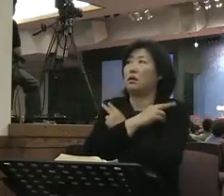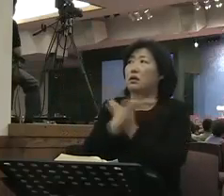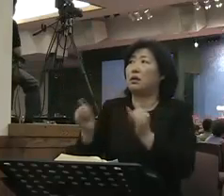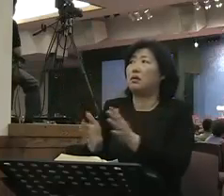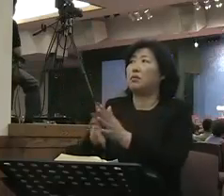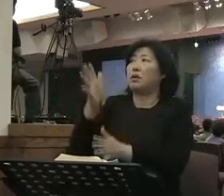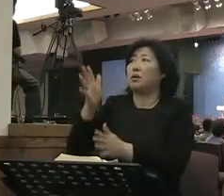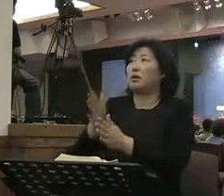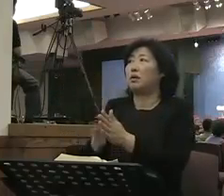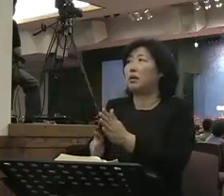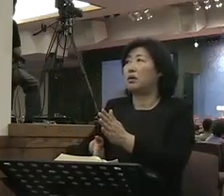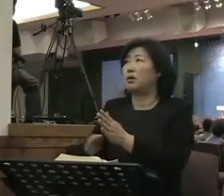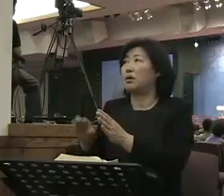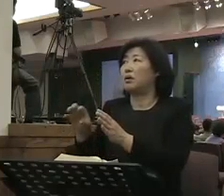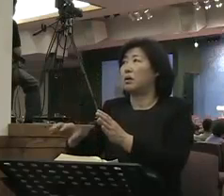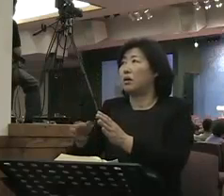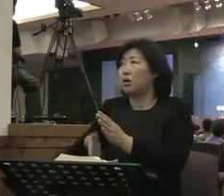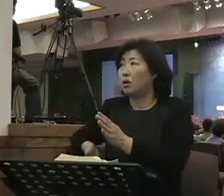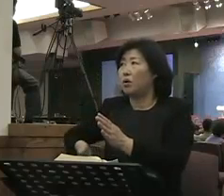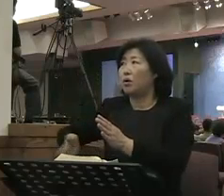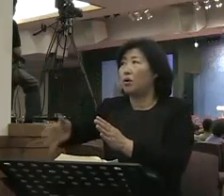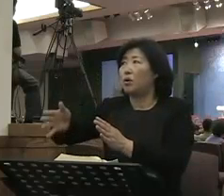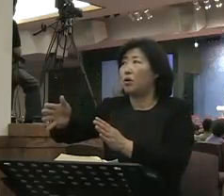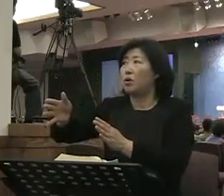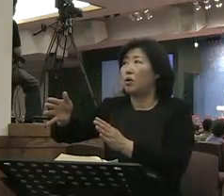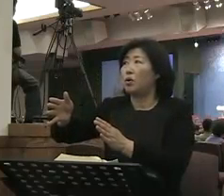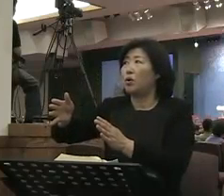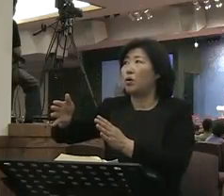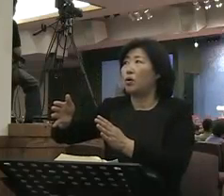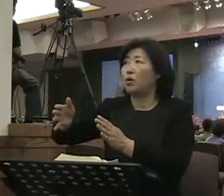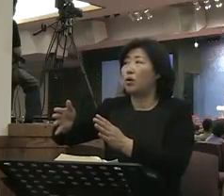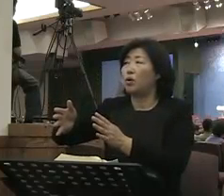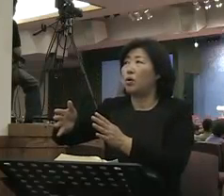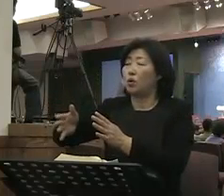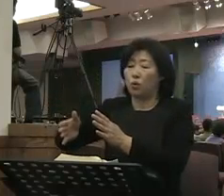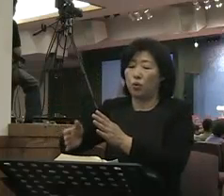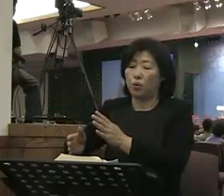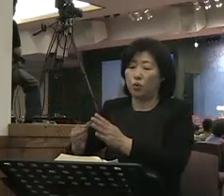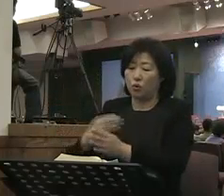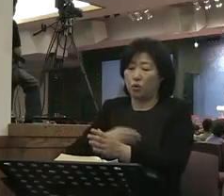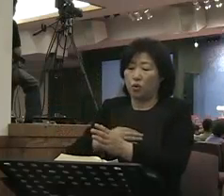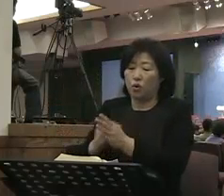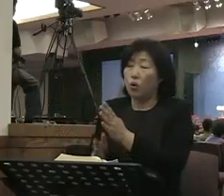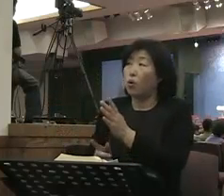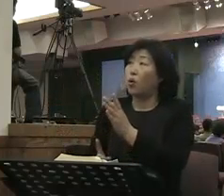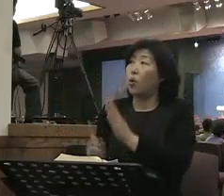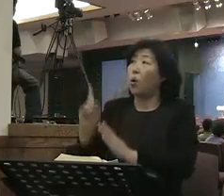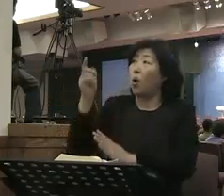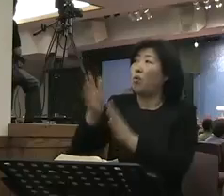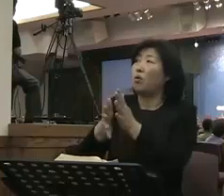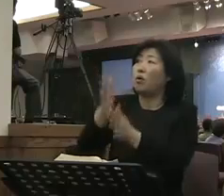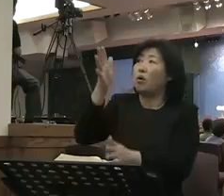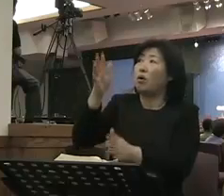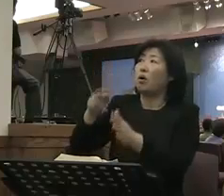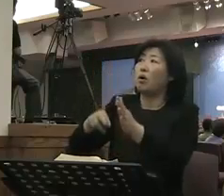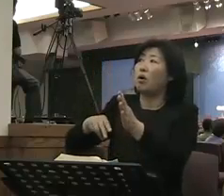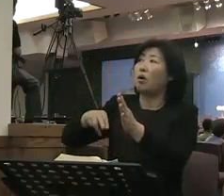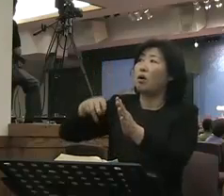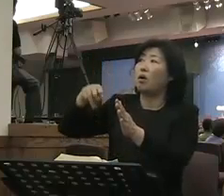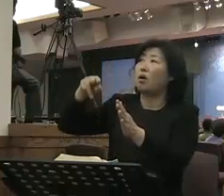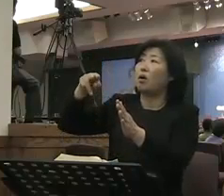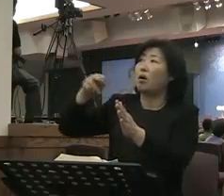옆으로 그 빌딩을 타고, 위험한 빌딩, 높은 빌딩을 타고 올라갑니다. 올라가서는